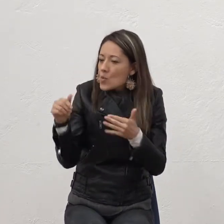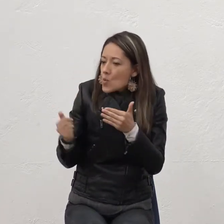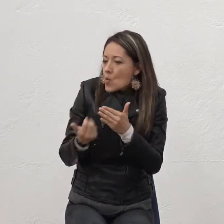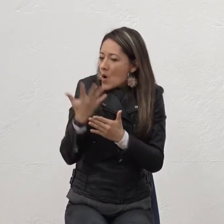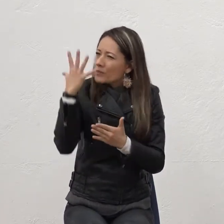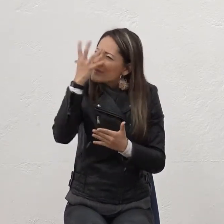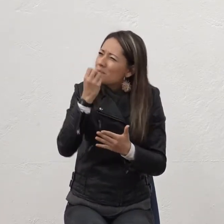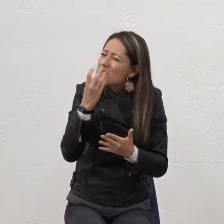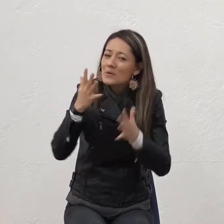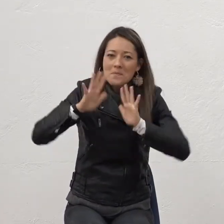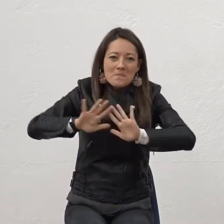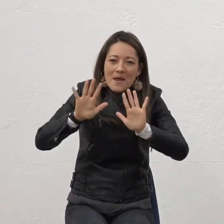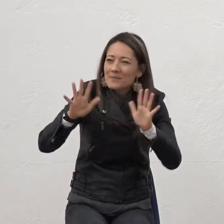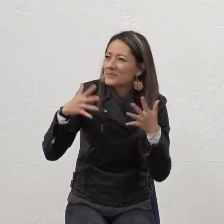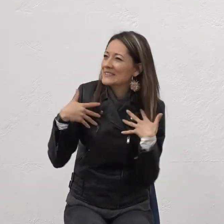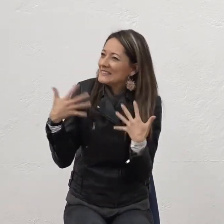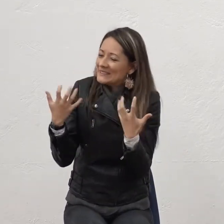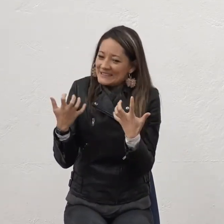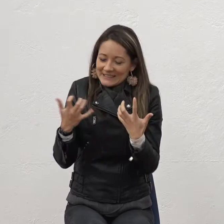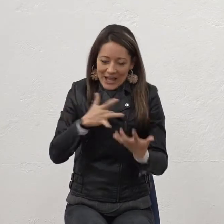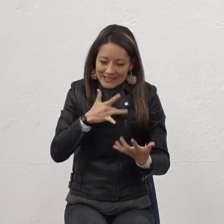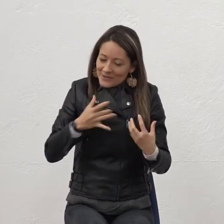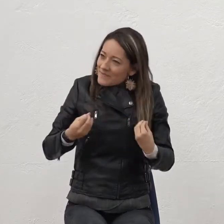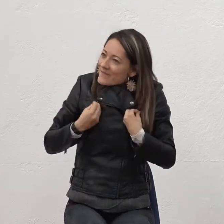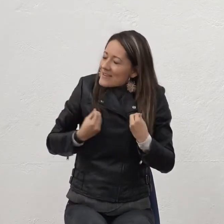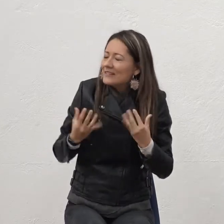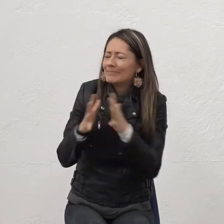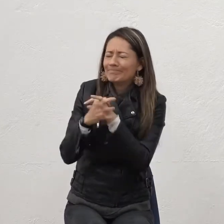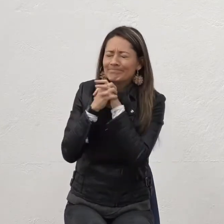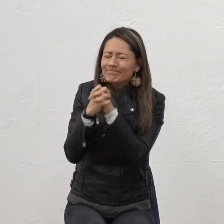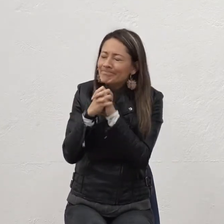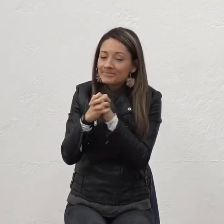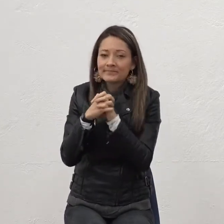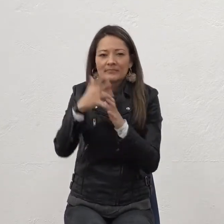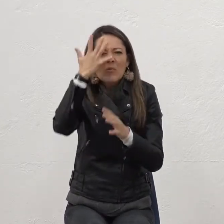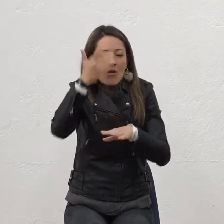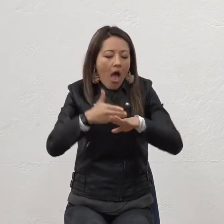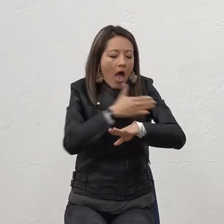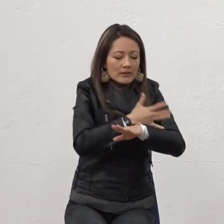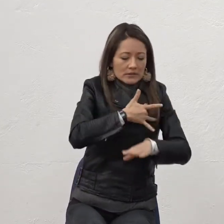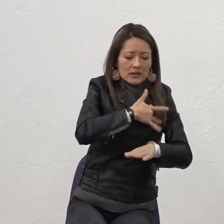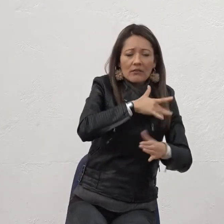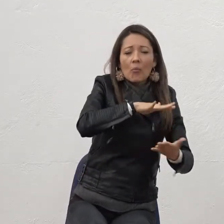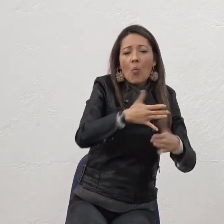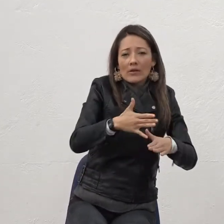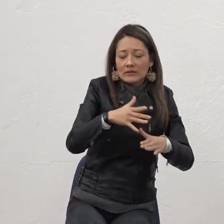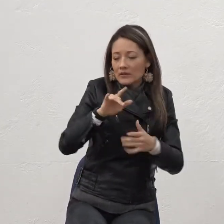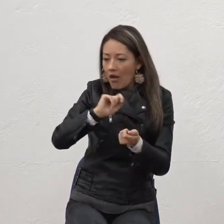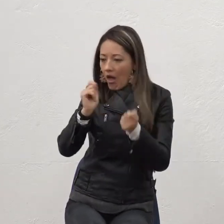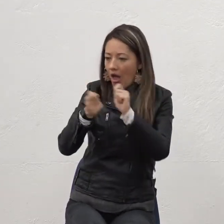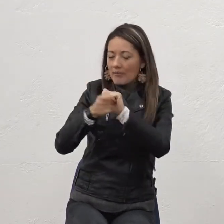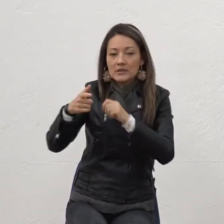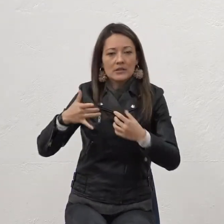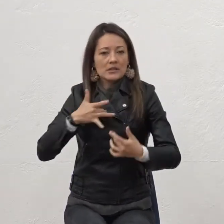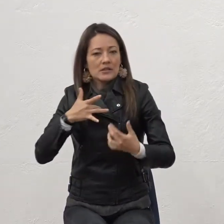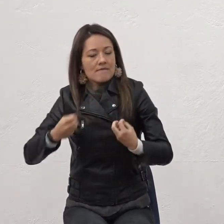nuevo, era maravilloso, me sentía viva, porque yo estaba muerta y yo me sentía viva.